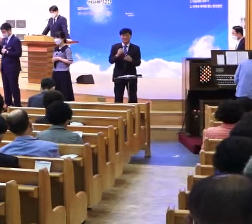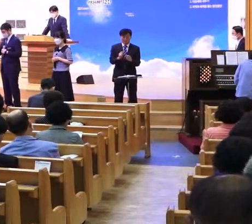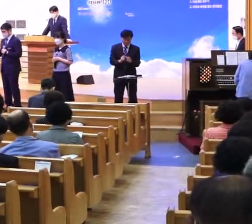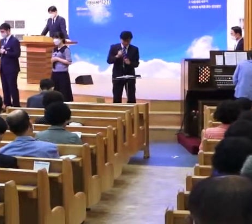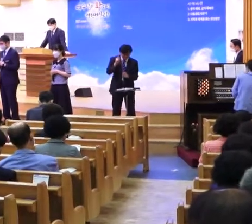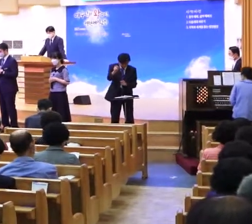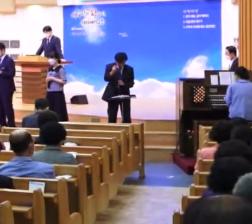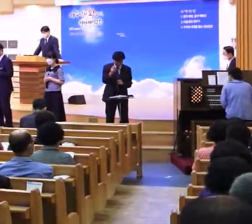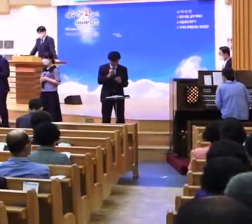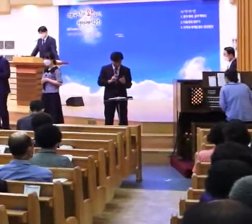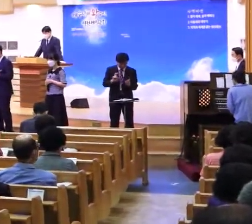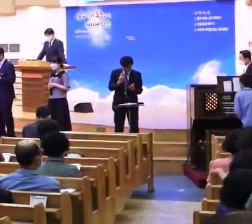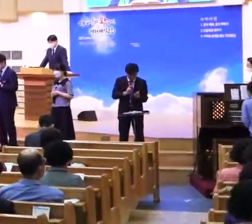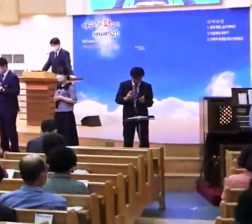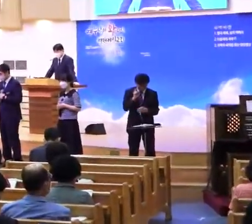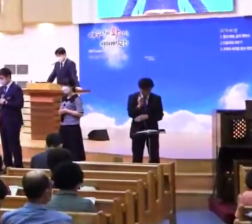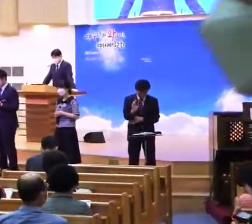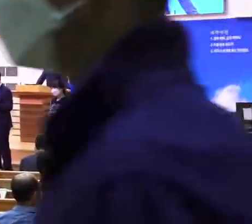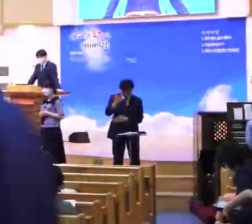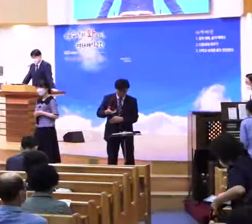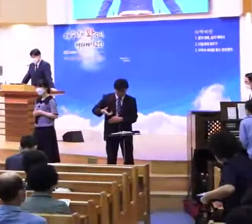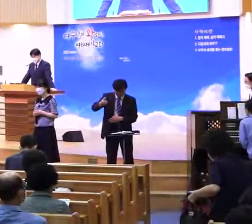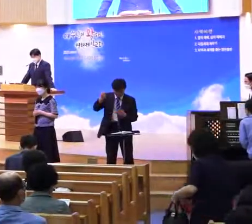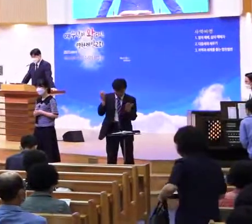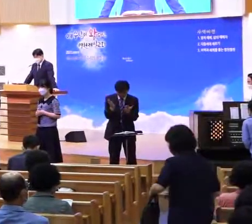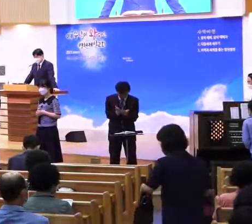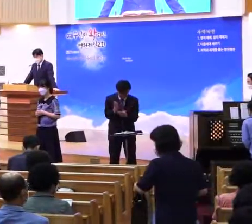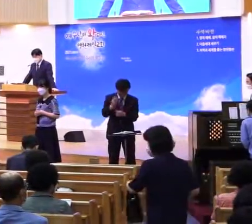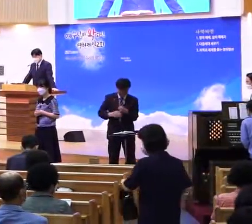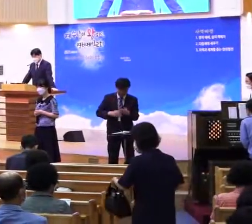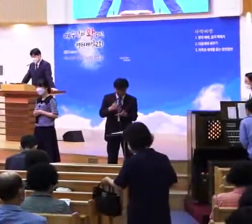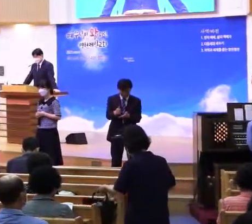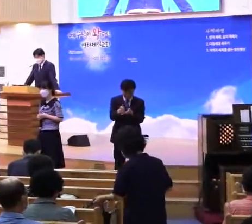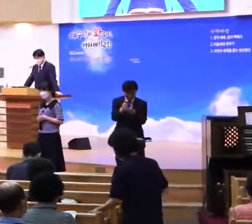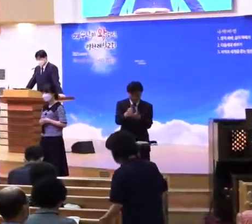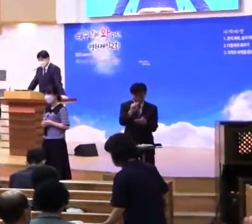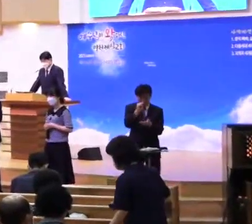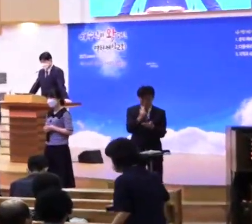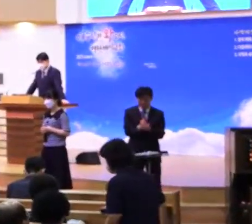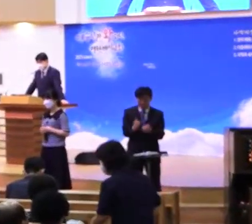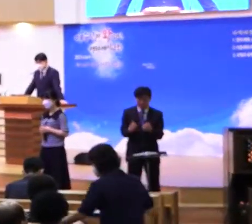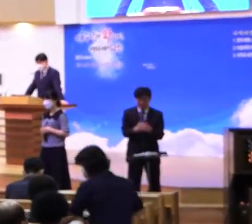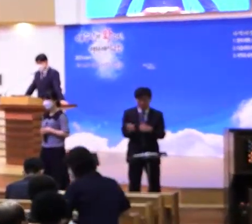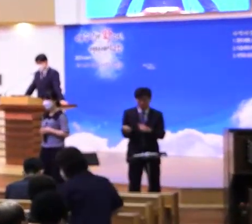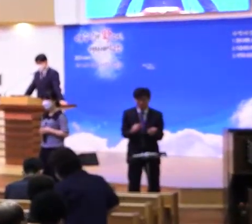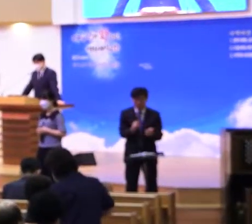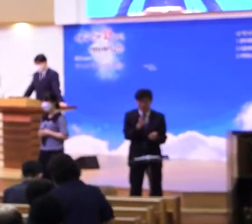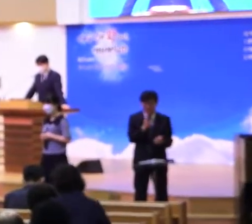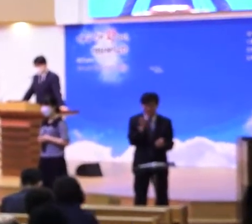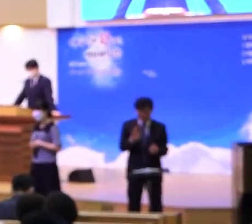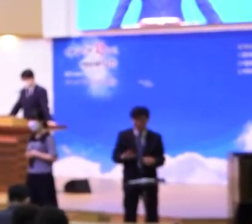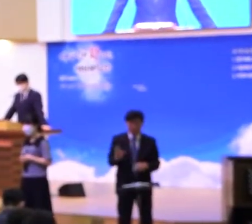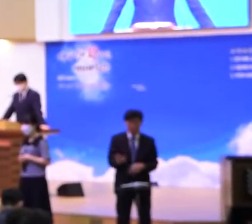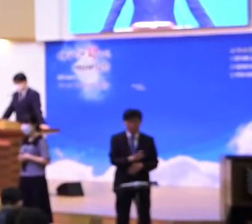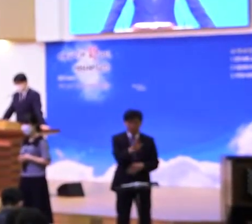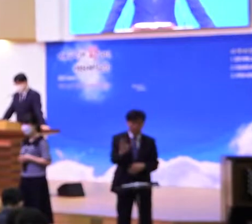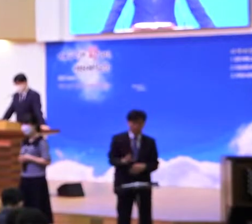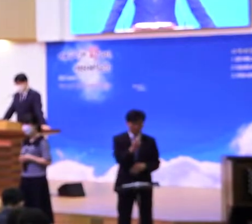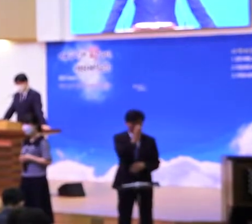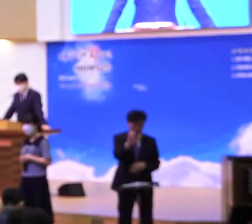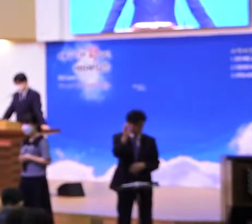영원토록 찬양과 영광을 받으시기에 합당하신 하나님, 죄와 허물로 인해 죽을 수밖에 없었던 저희들을 십자가의 은혜로